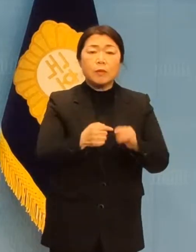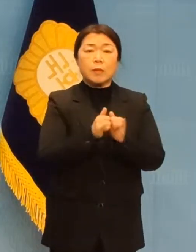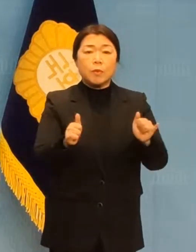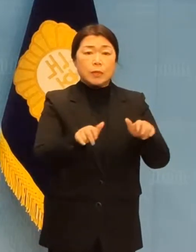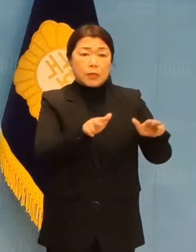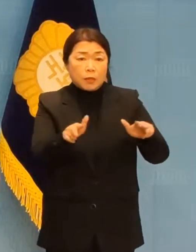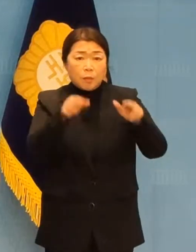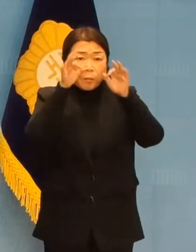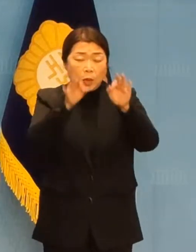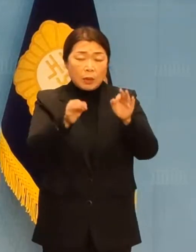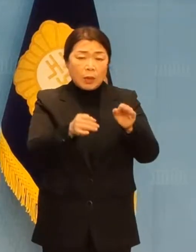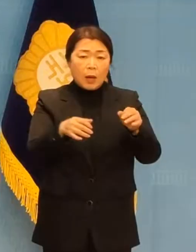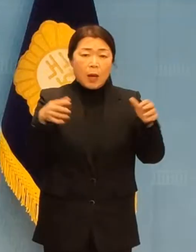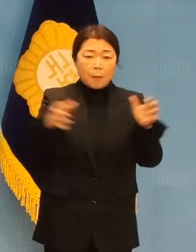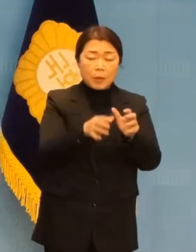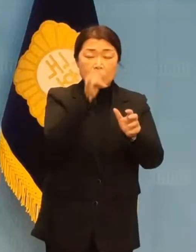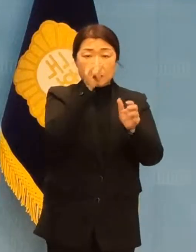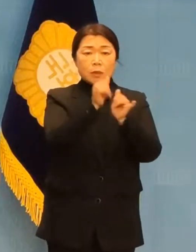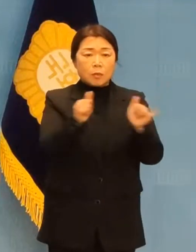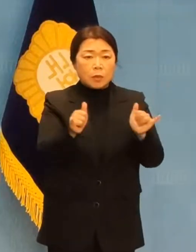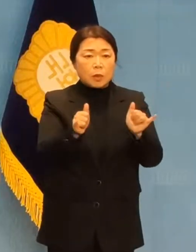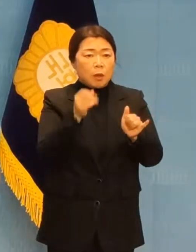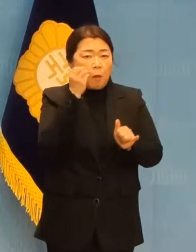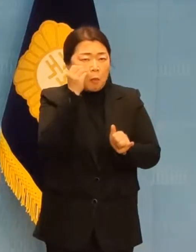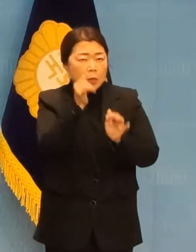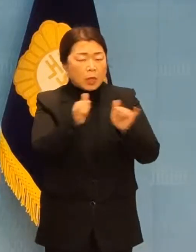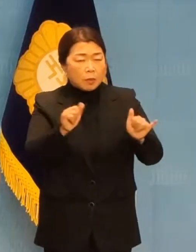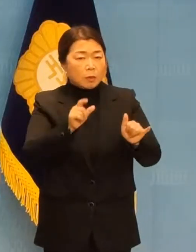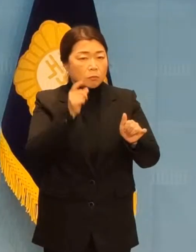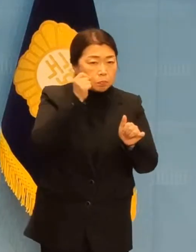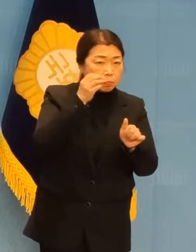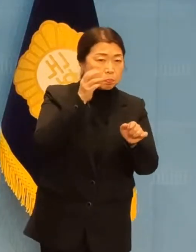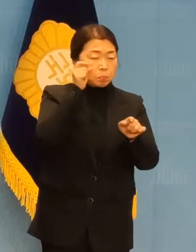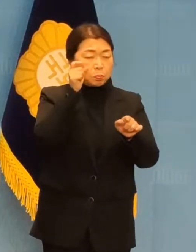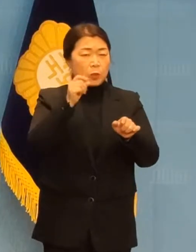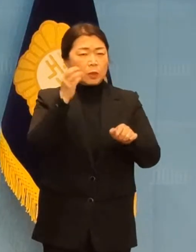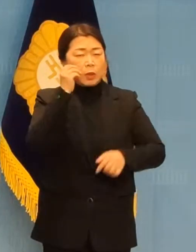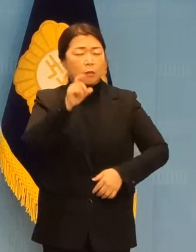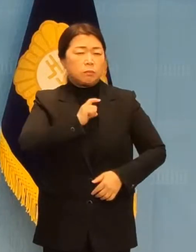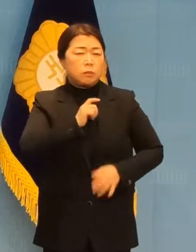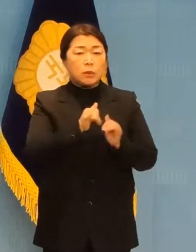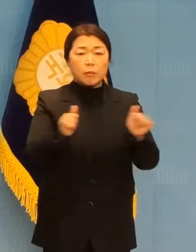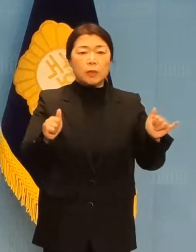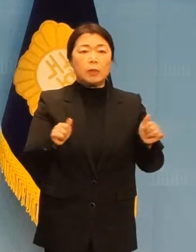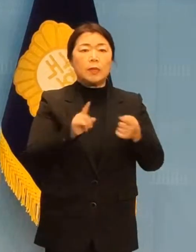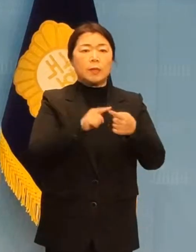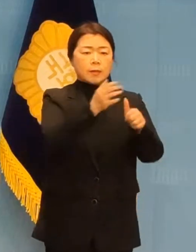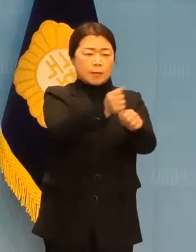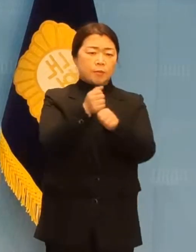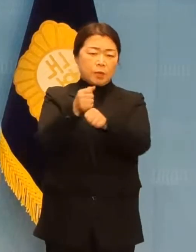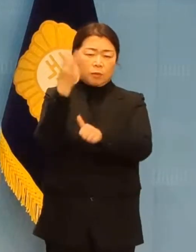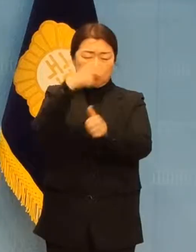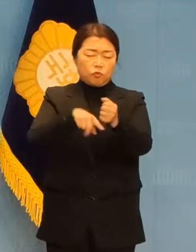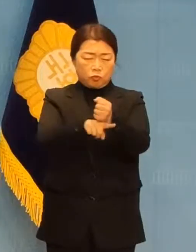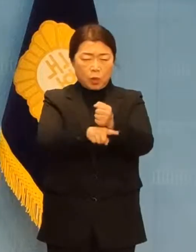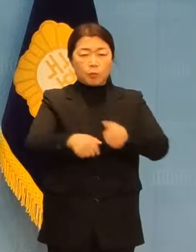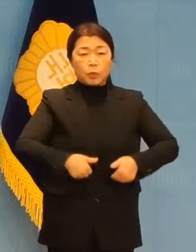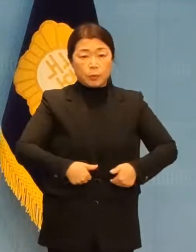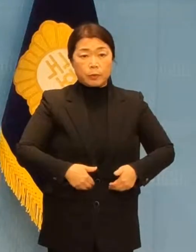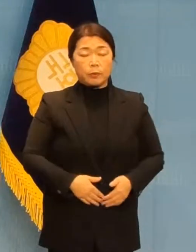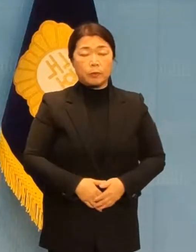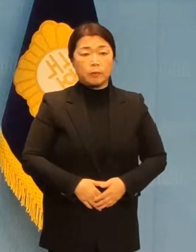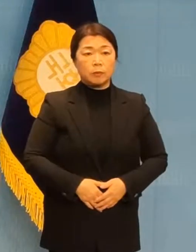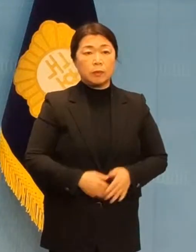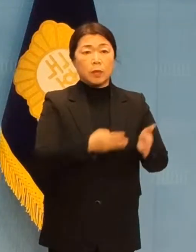거동 수상한 사람, 거수자에 대해서 수사를 했어야죠. 테러 방지법